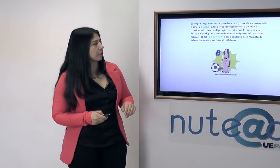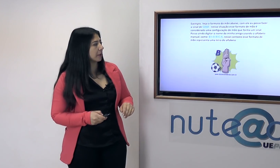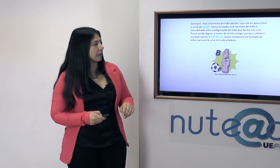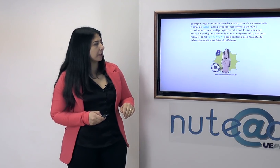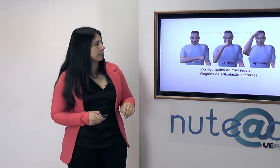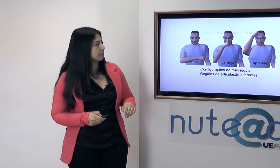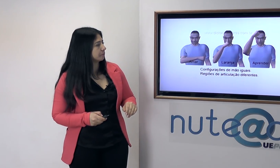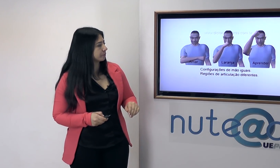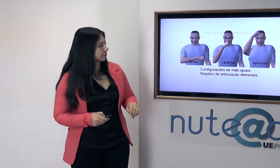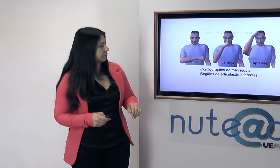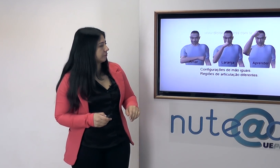para ele.